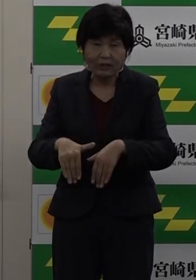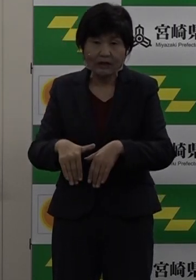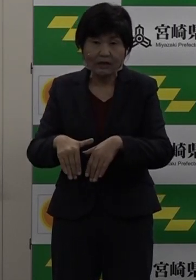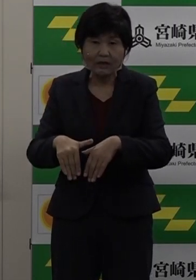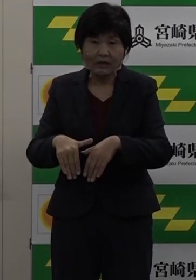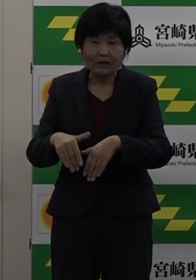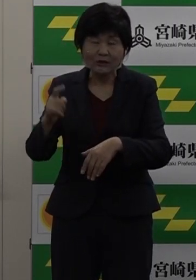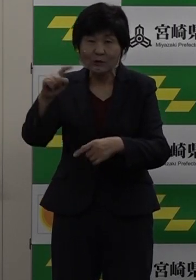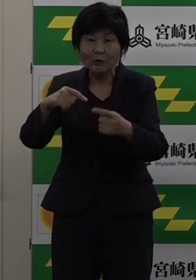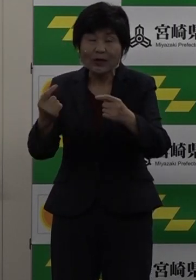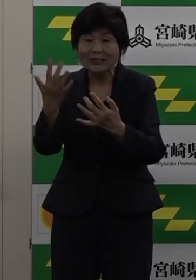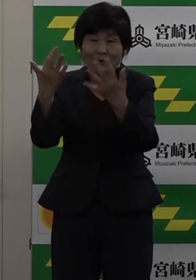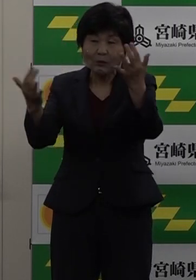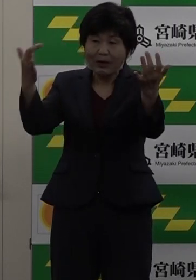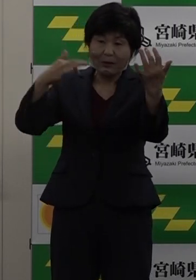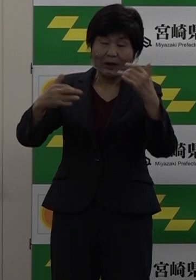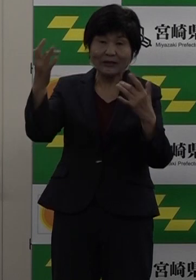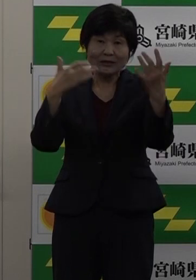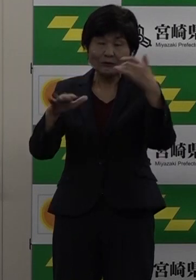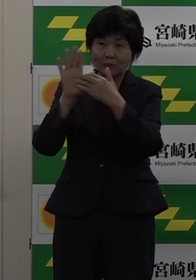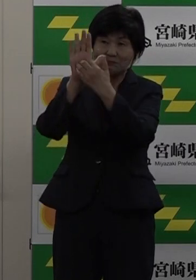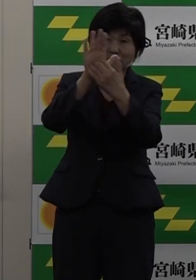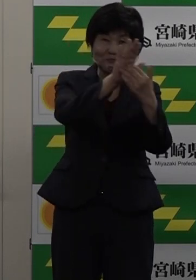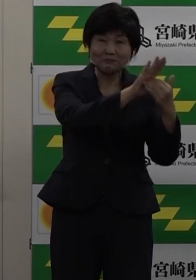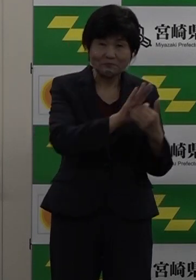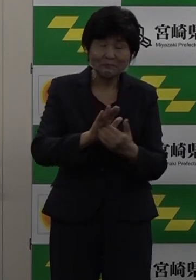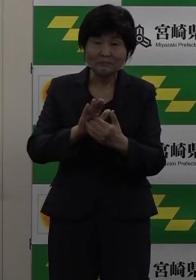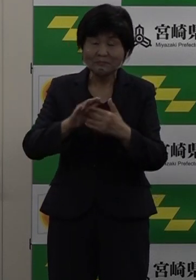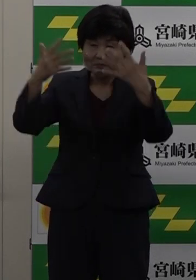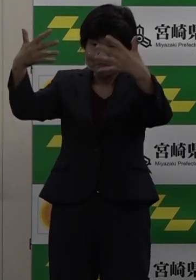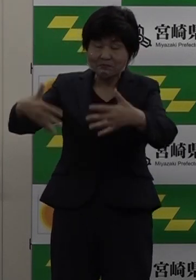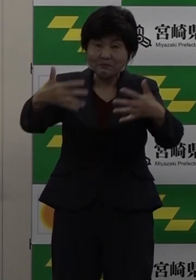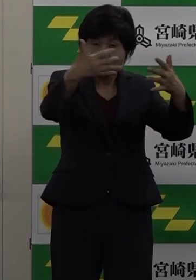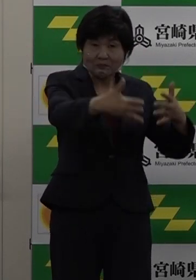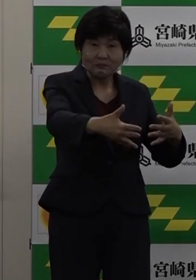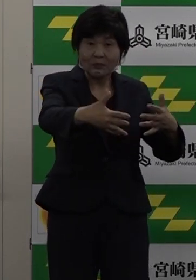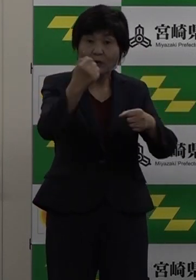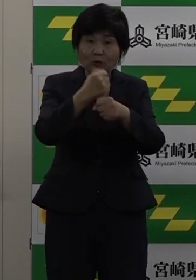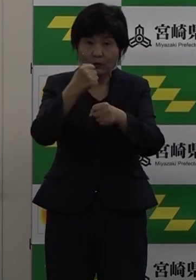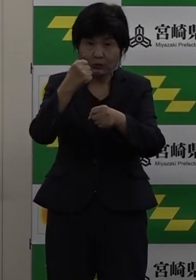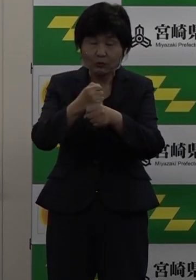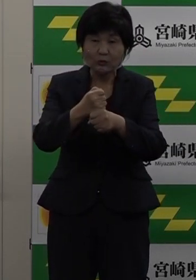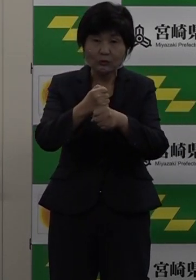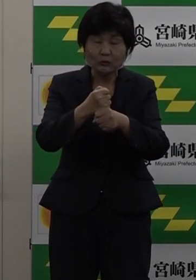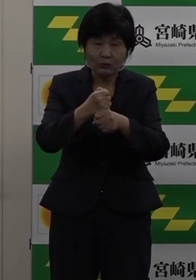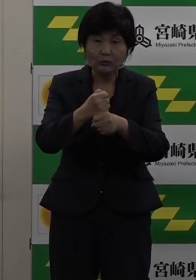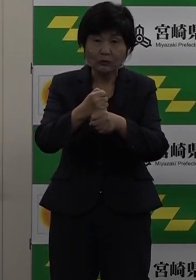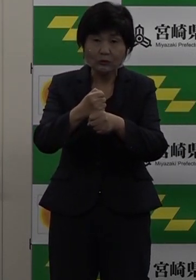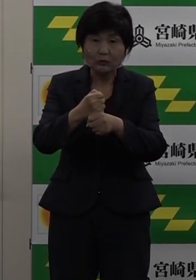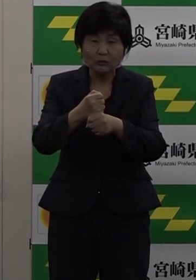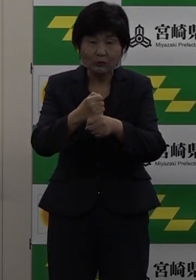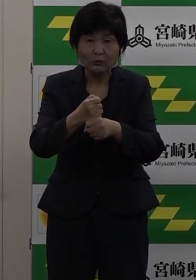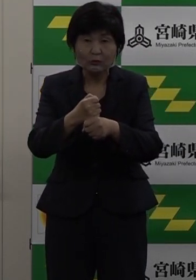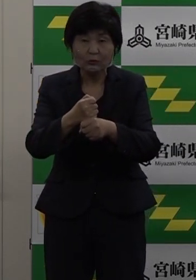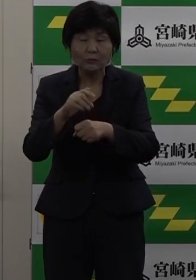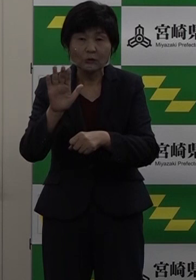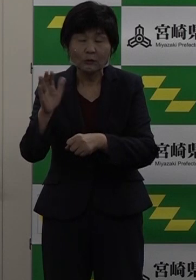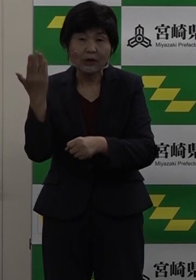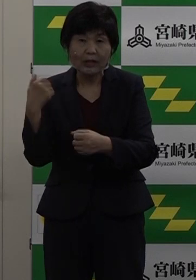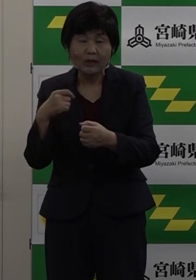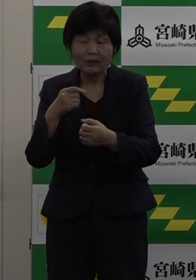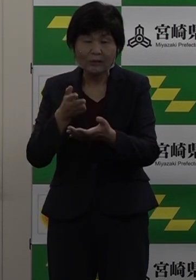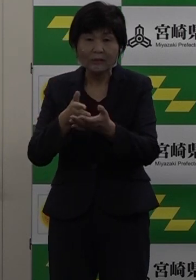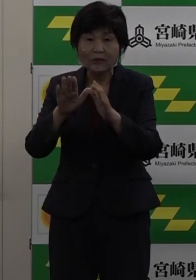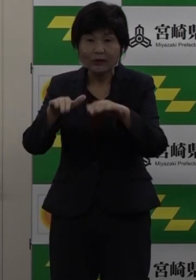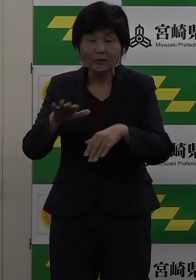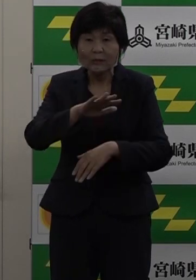かかってくるのを防いでいく、そういう防火壁をこの感染拡大緊急警報によって作るんだというところをですね、県民の皆様に